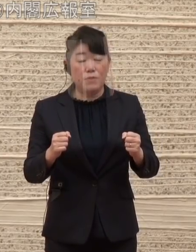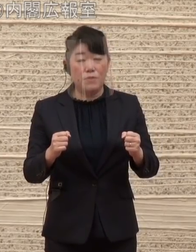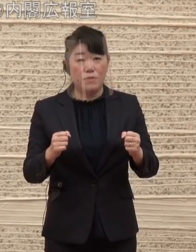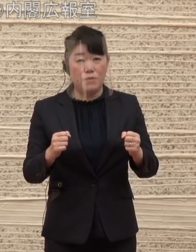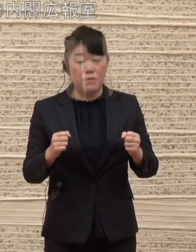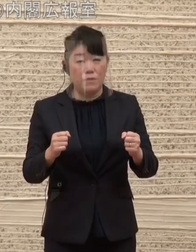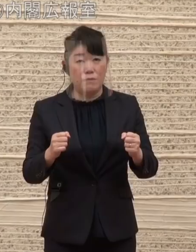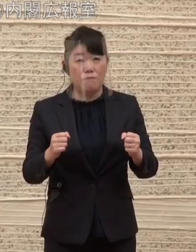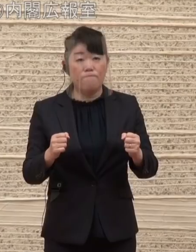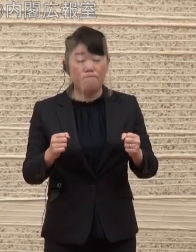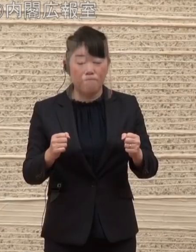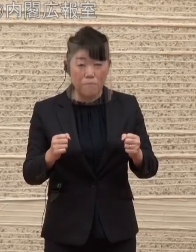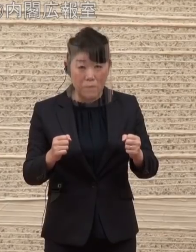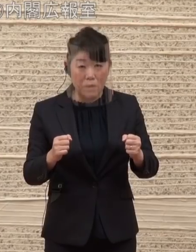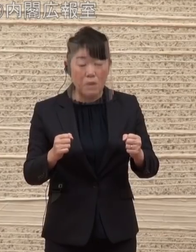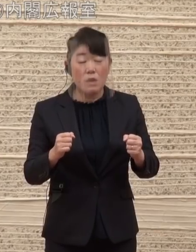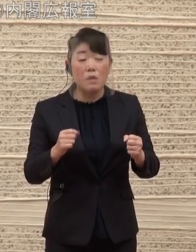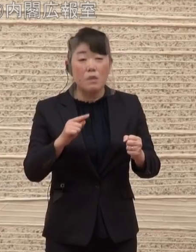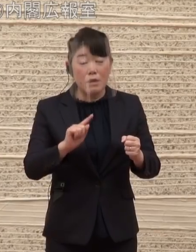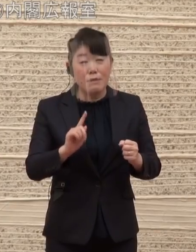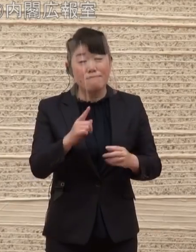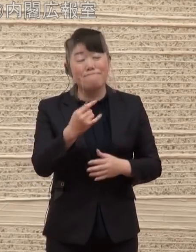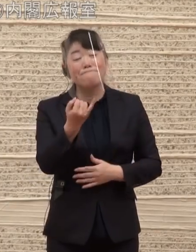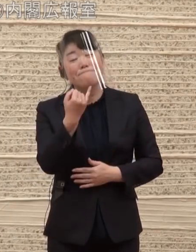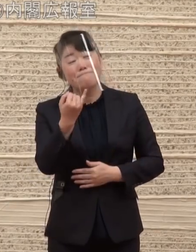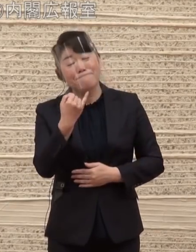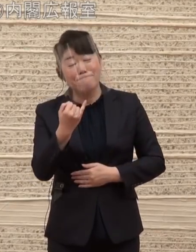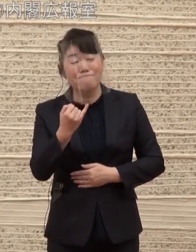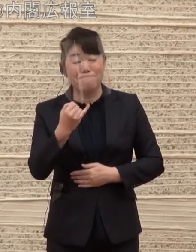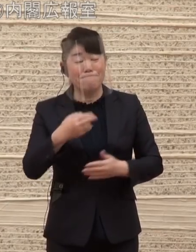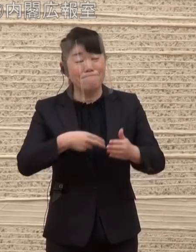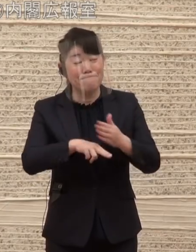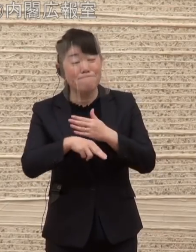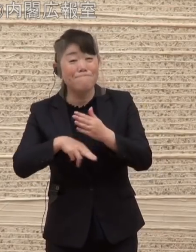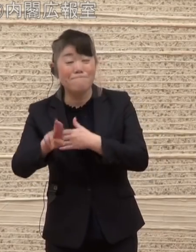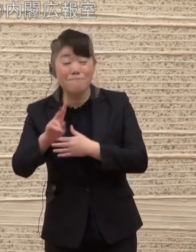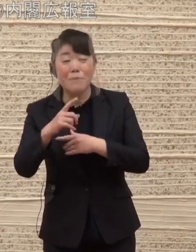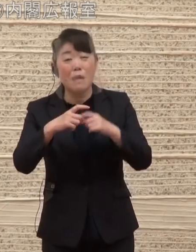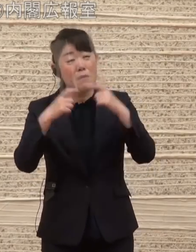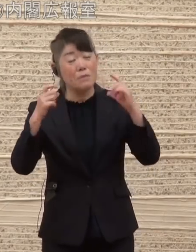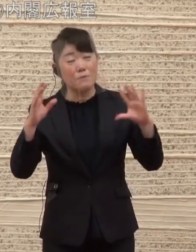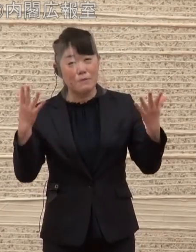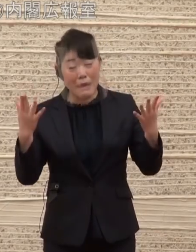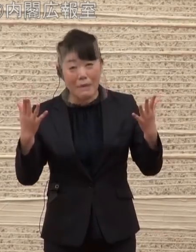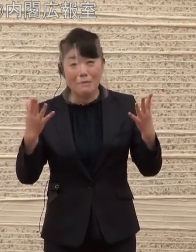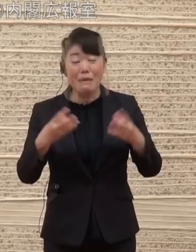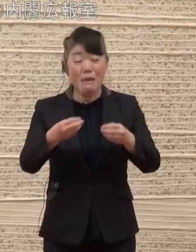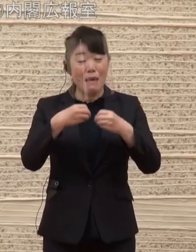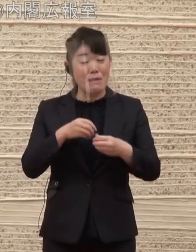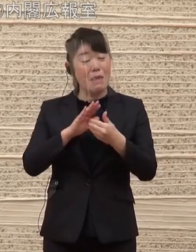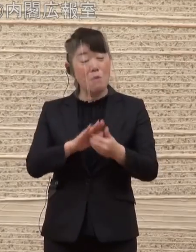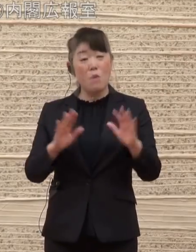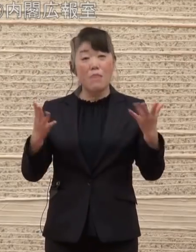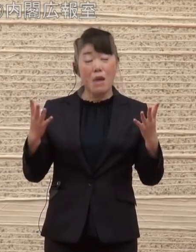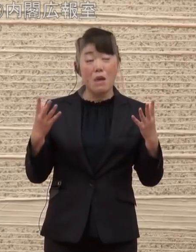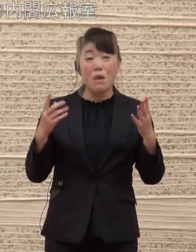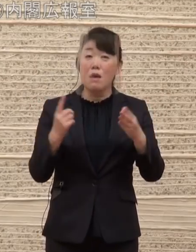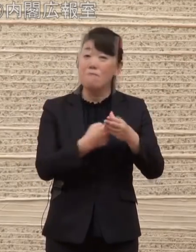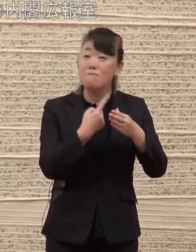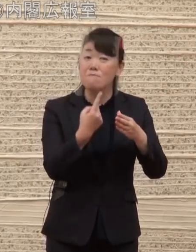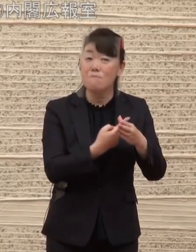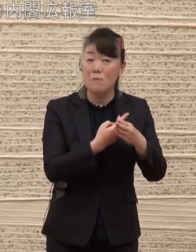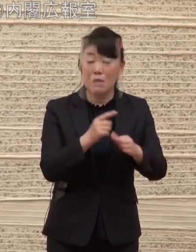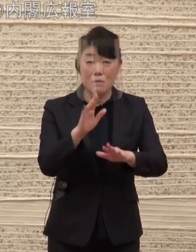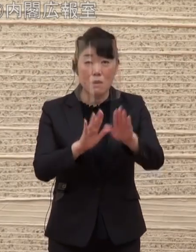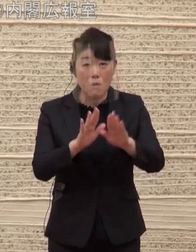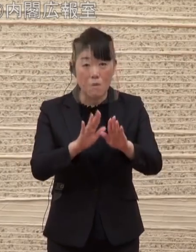ますひとたび木をいる女ウイルスへの警戒管制予防を怠った途端